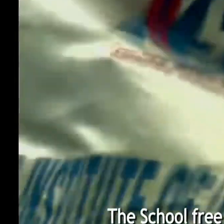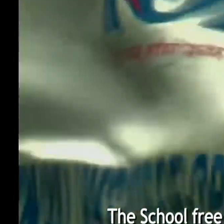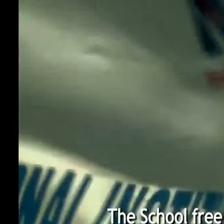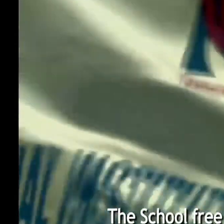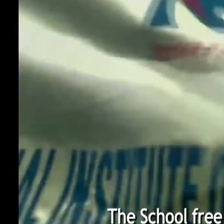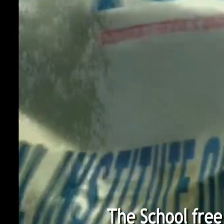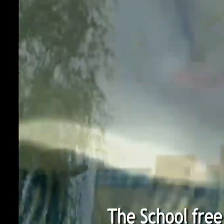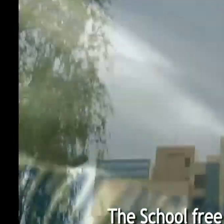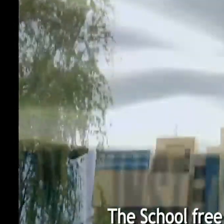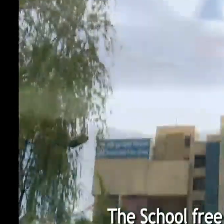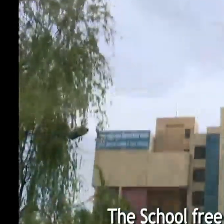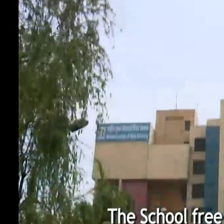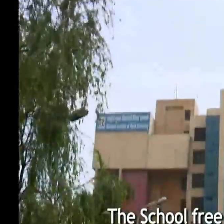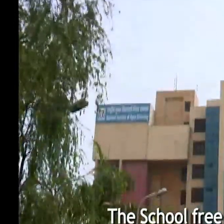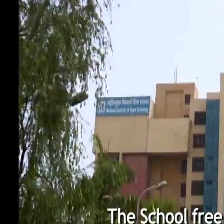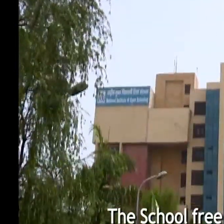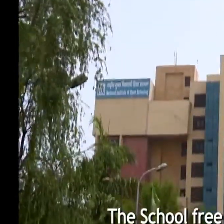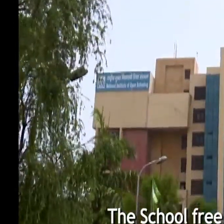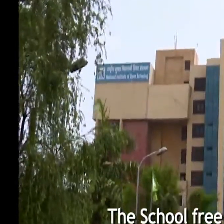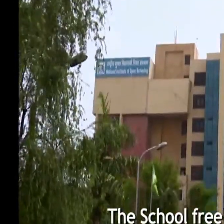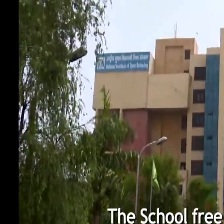विद्यालय जो मुक्त हो